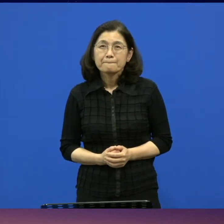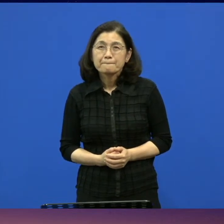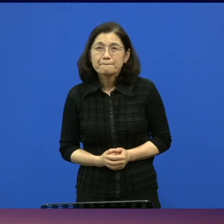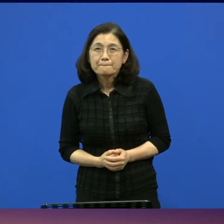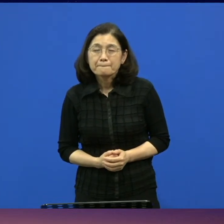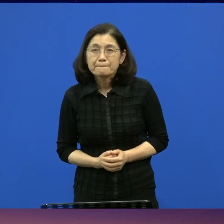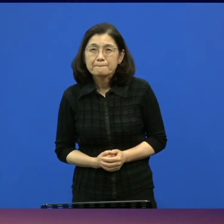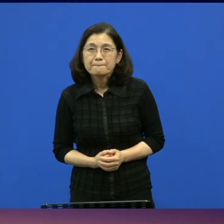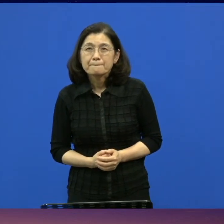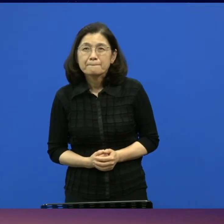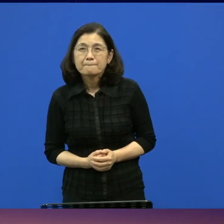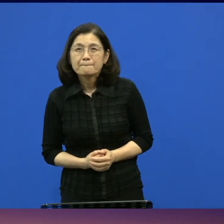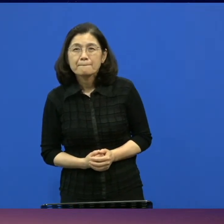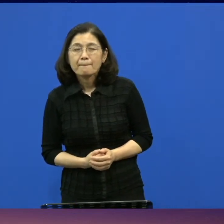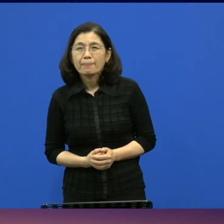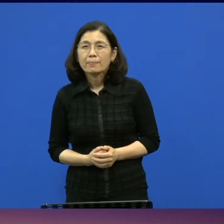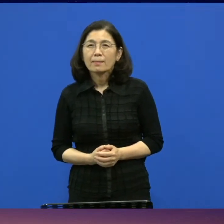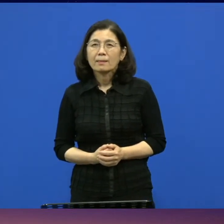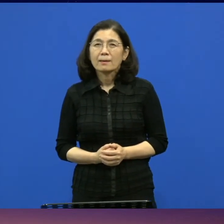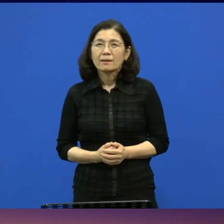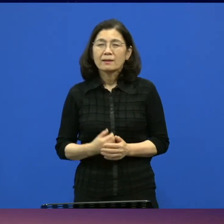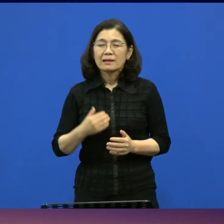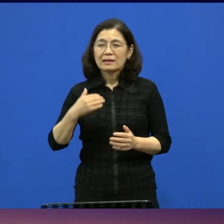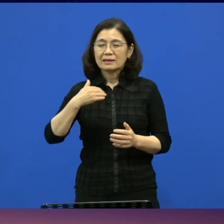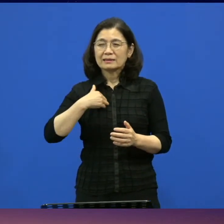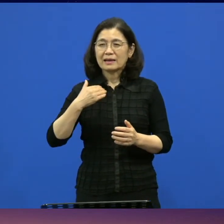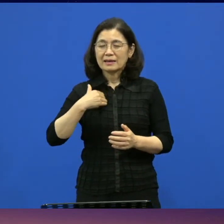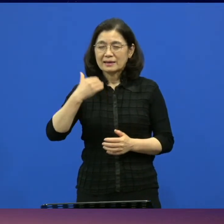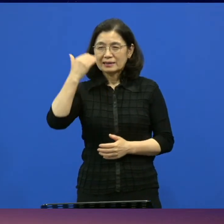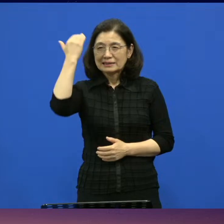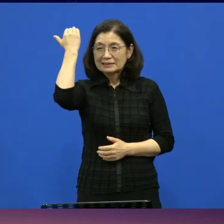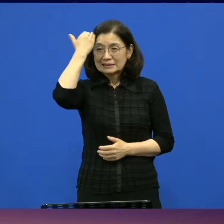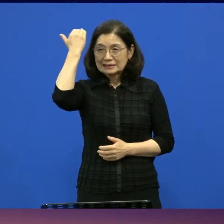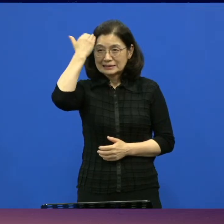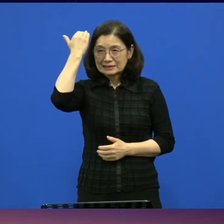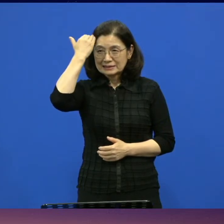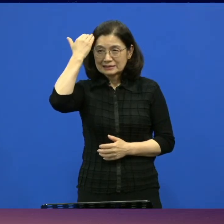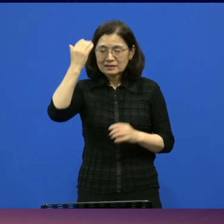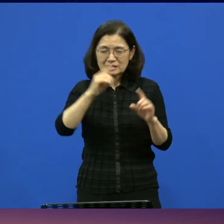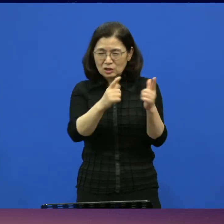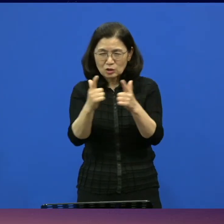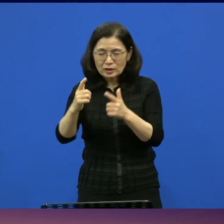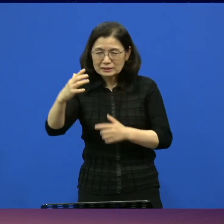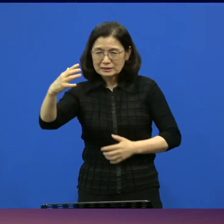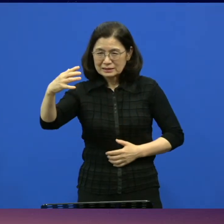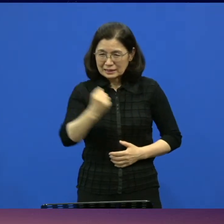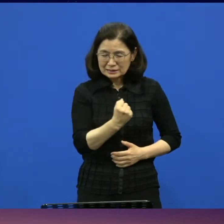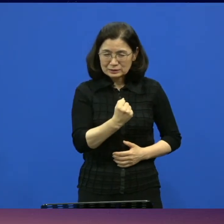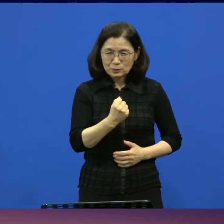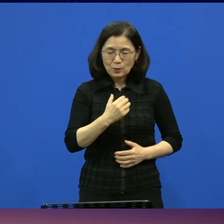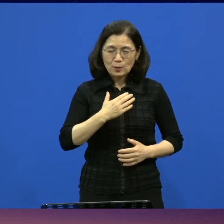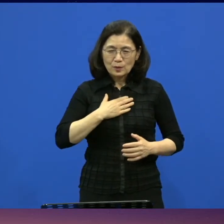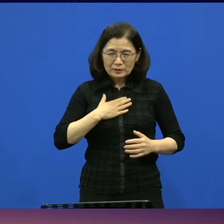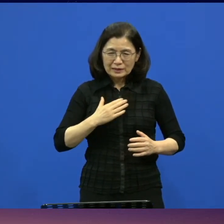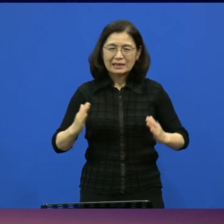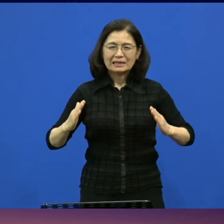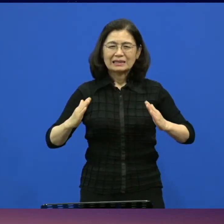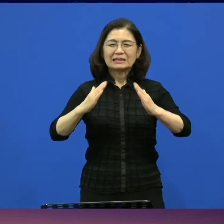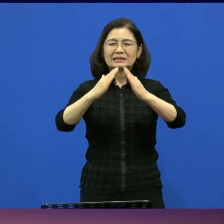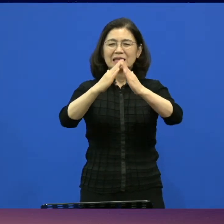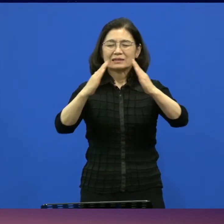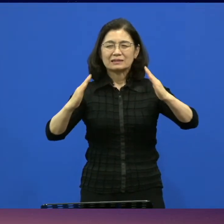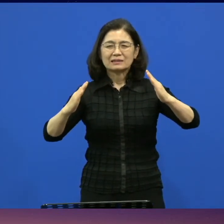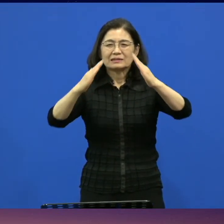커리어를 가지고 산을 쌓는 거예요. 산을 쌓아가는 거예요. 여러분, 인간은 자기에 대한 착각을 해요. 내가 뭔가 대단한